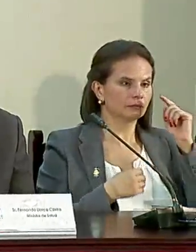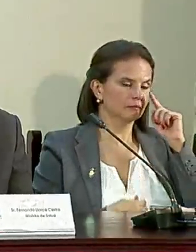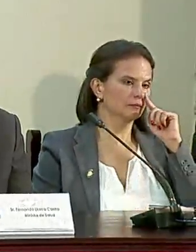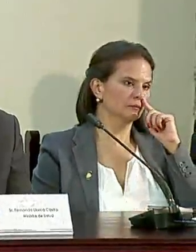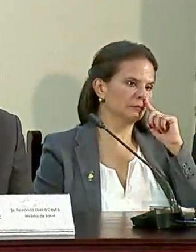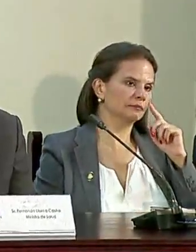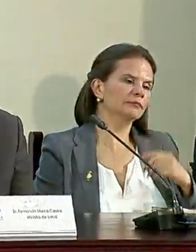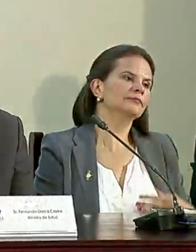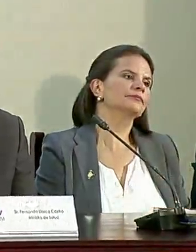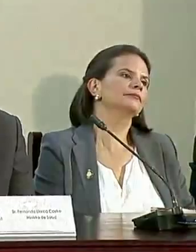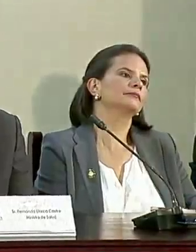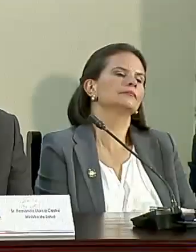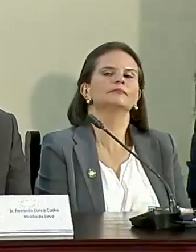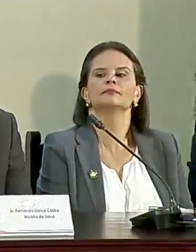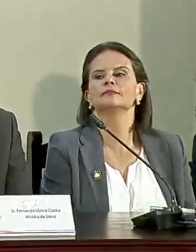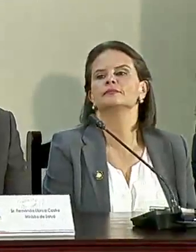Legas.